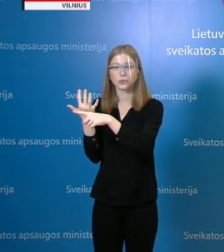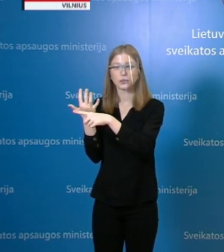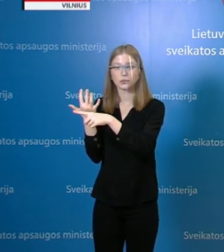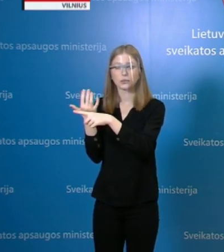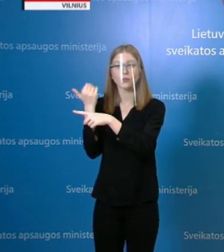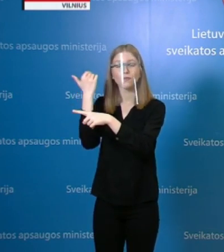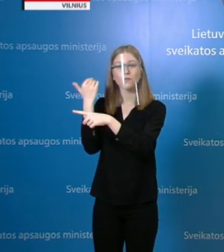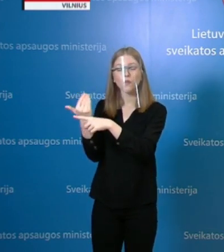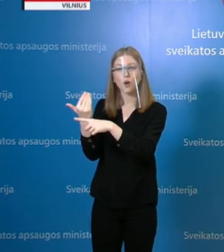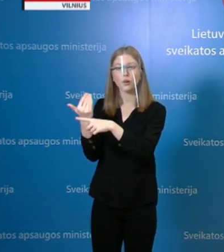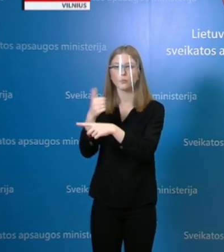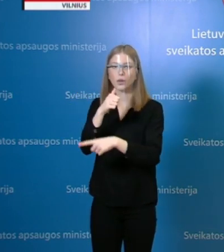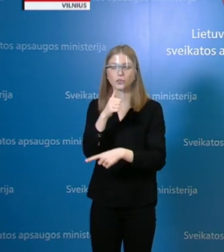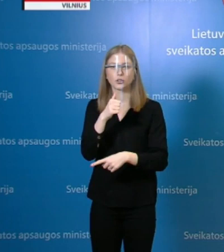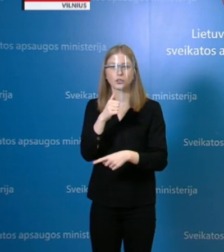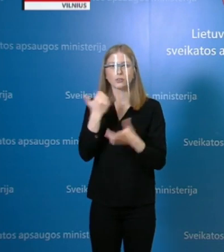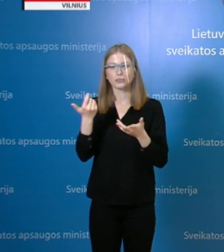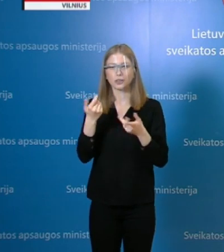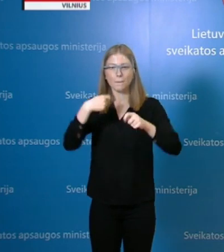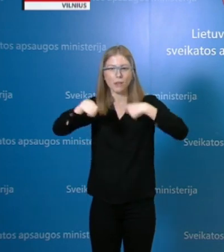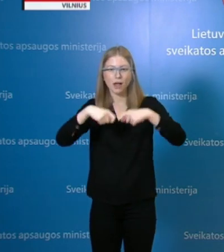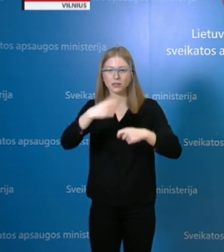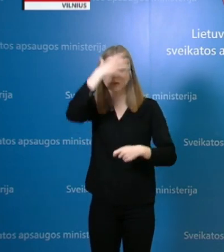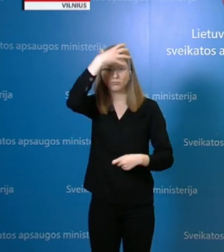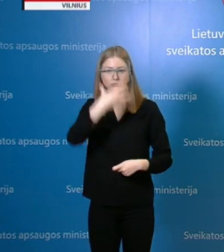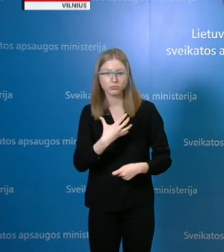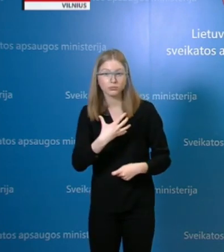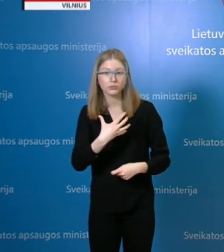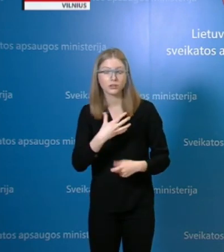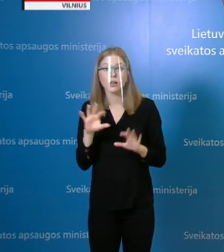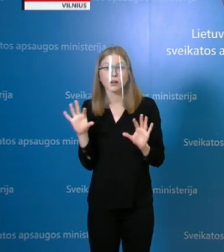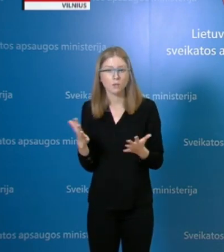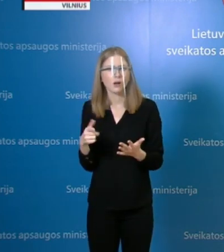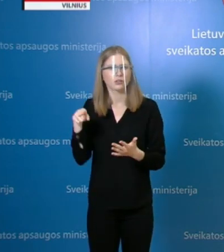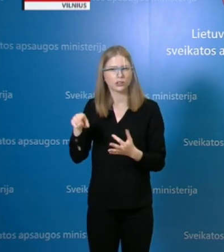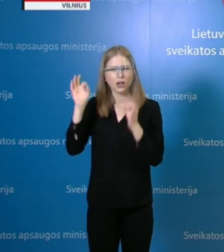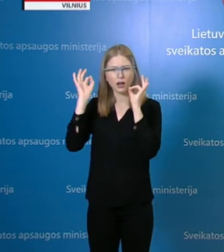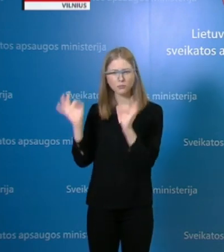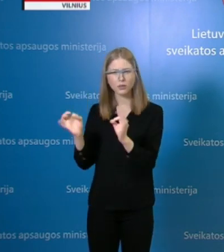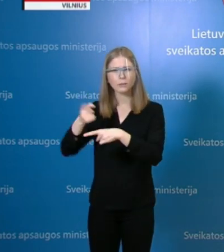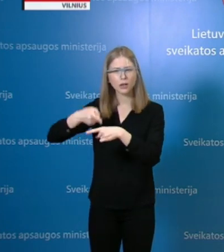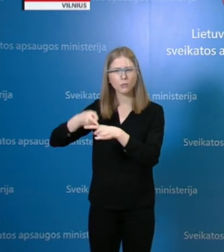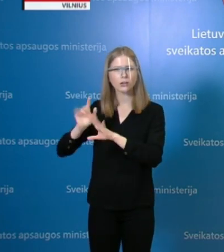ar turima omenyje skydeliai, nes vis daugiau žmonių dėvi juos, bet ar tai tinkama apsaugos priemonė?